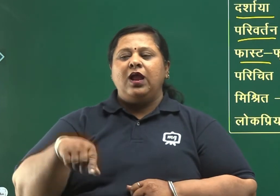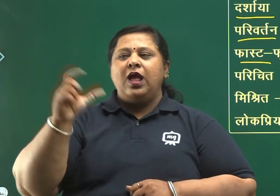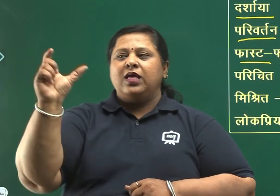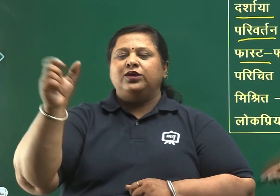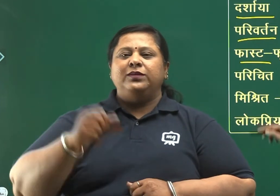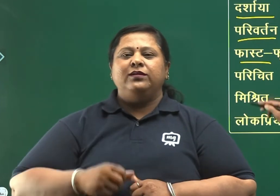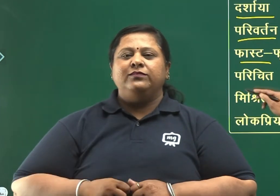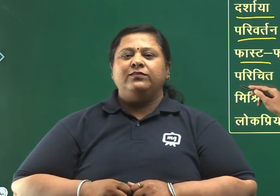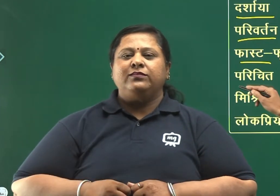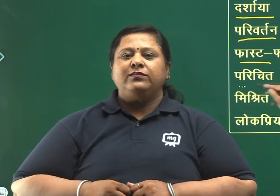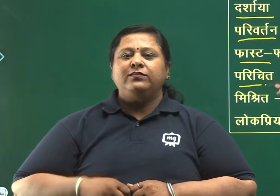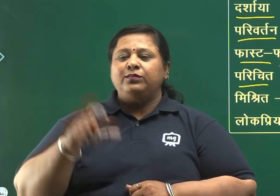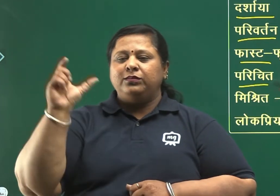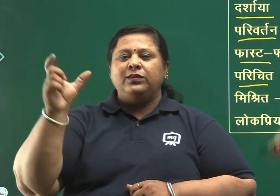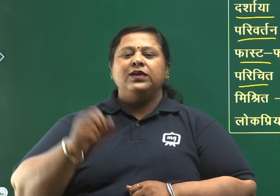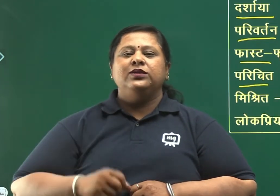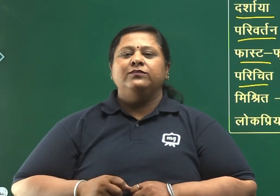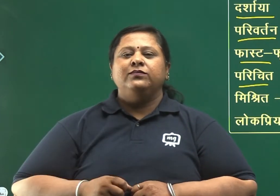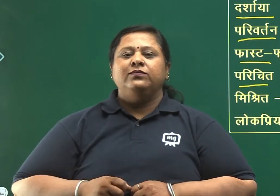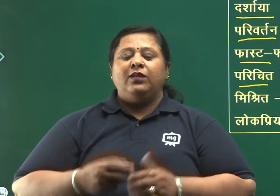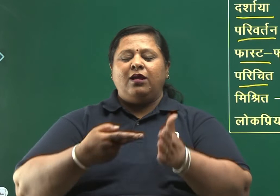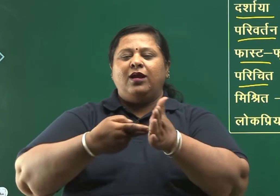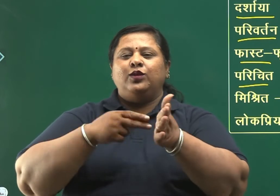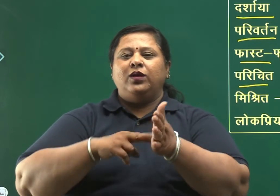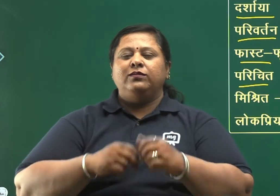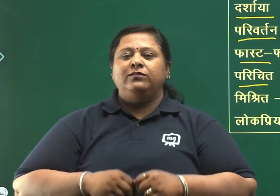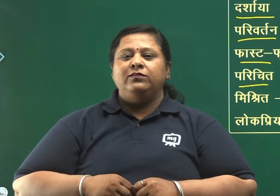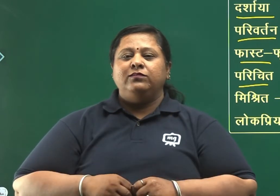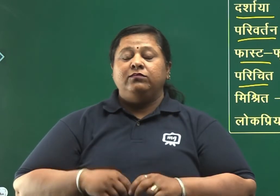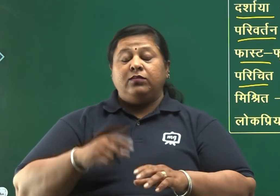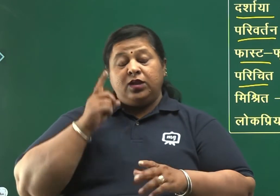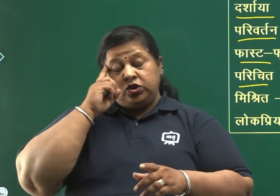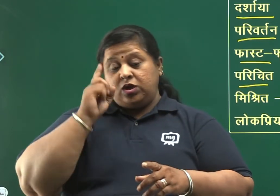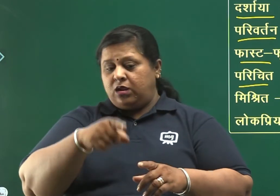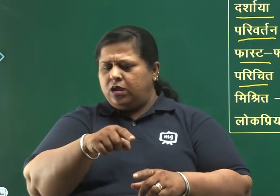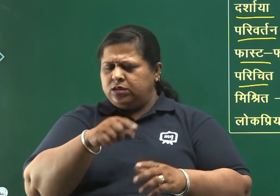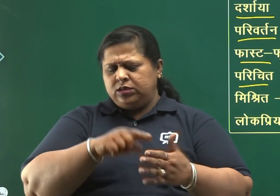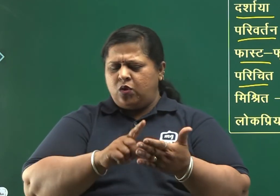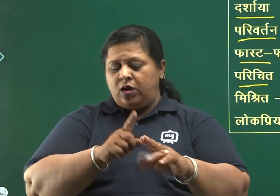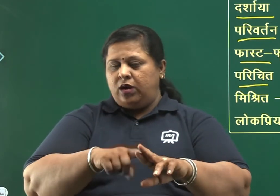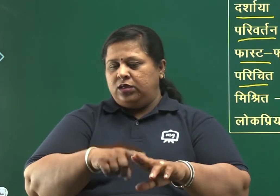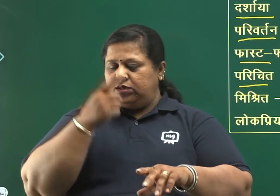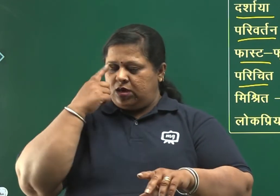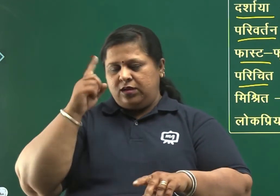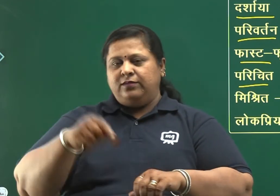अगला शब्द है परिचित, अर्थ होगा जानकार।